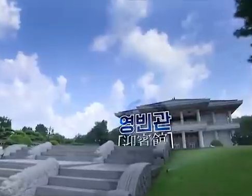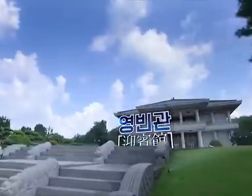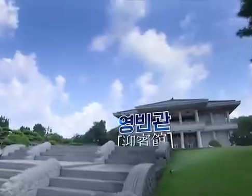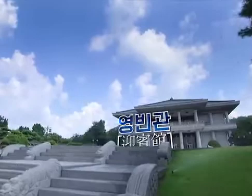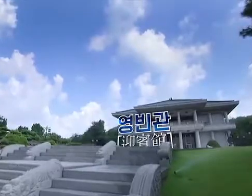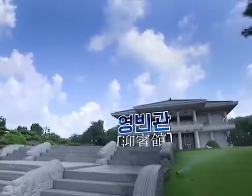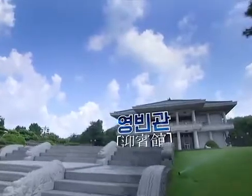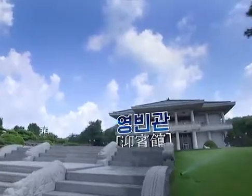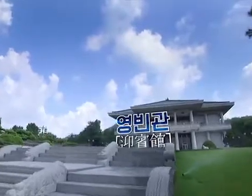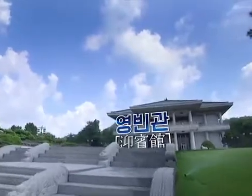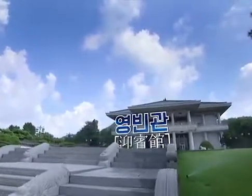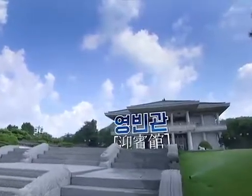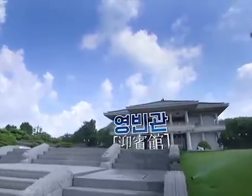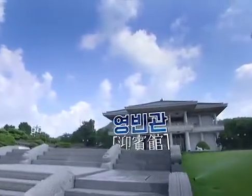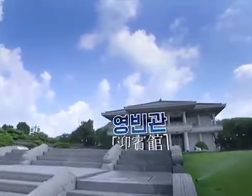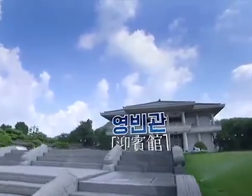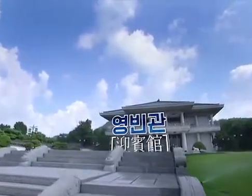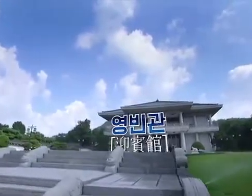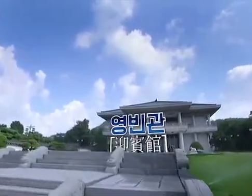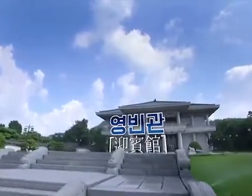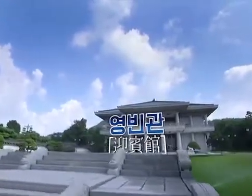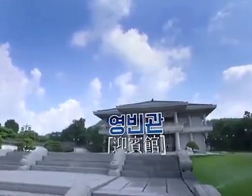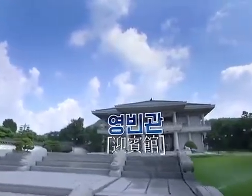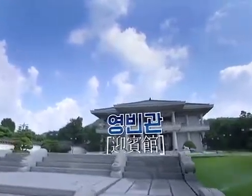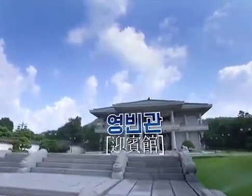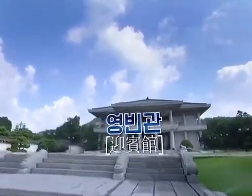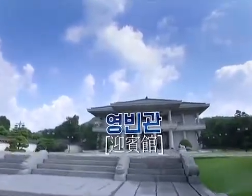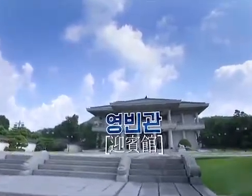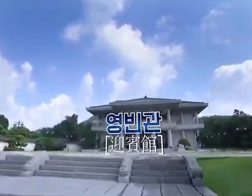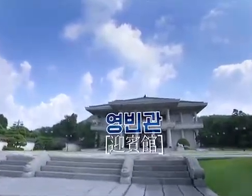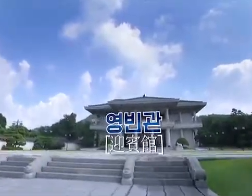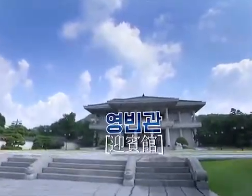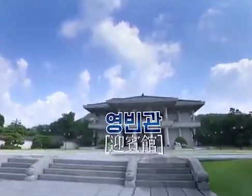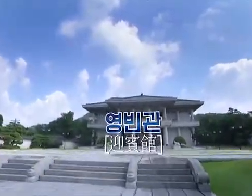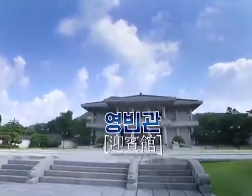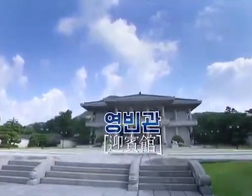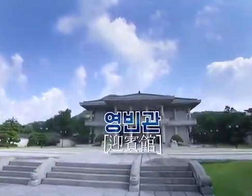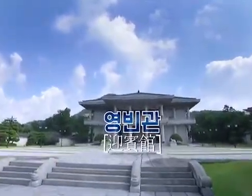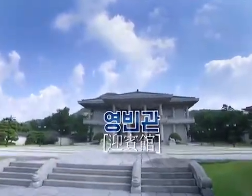돌기둥들이 떠받치고 있는 2층짜리 건물 앞에 영빈관이라는 자막이 떠있다.